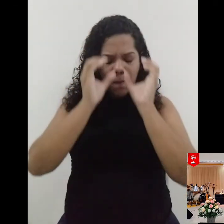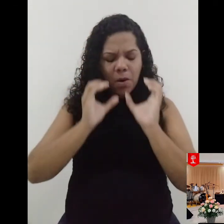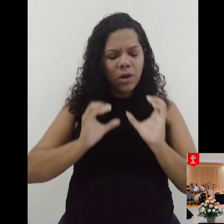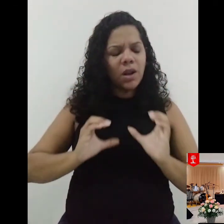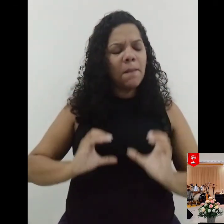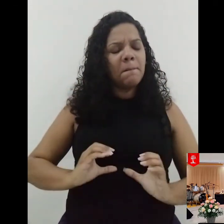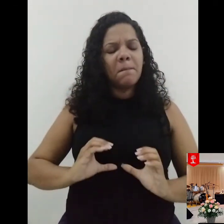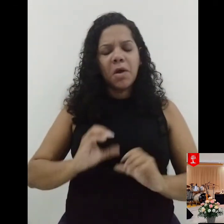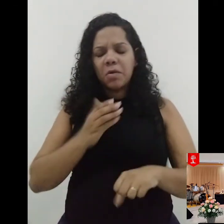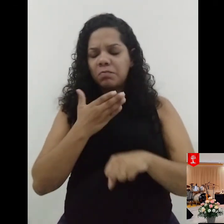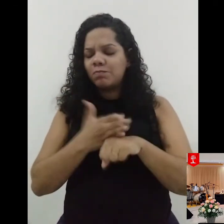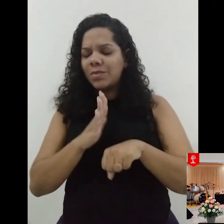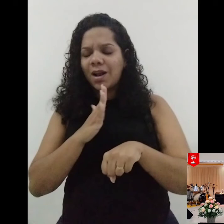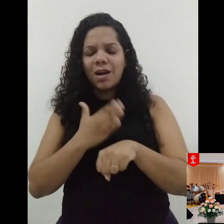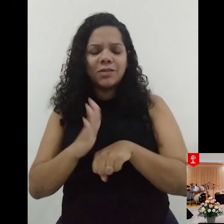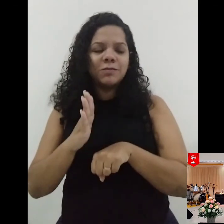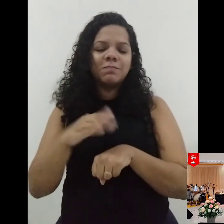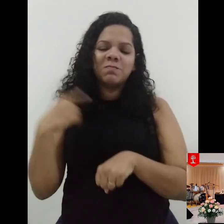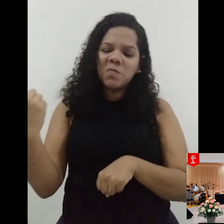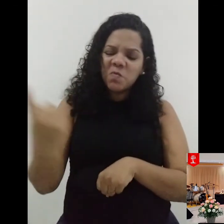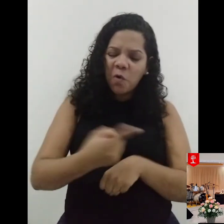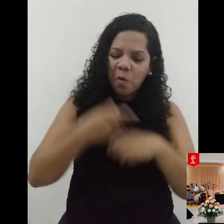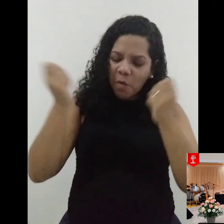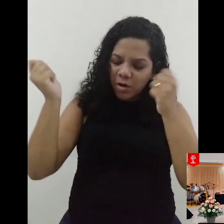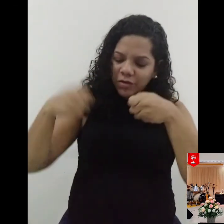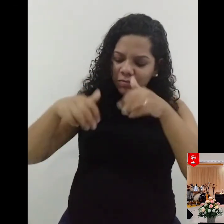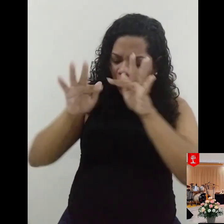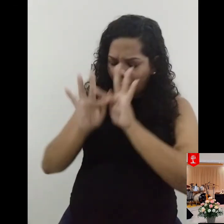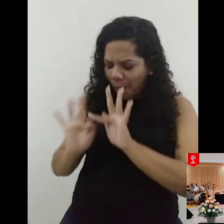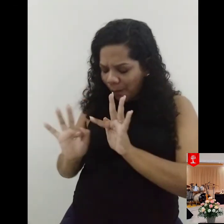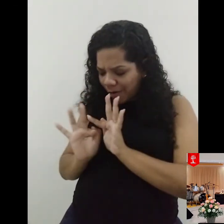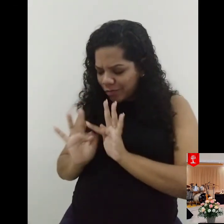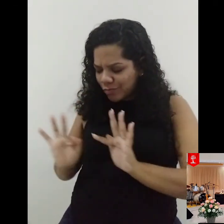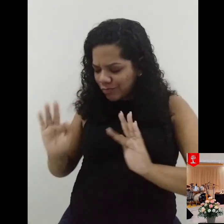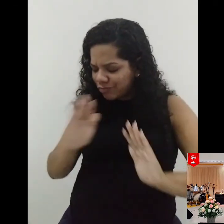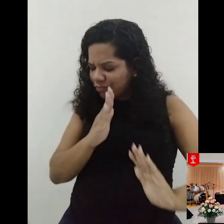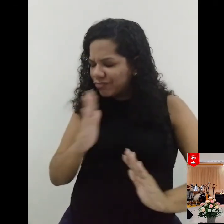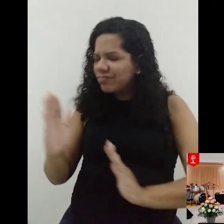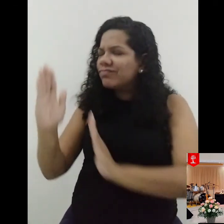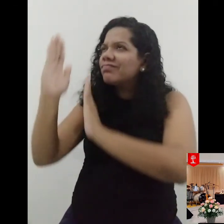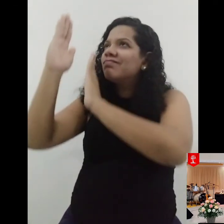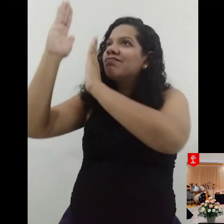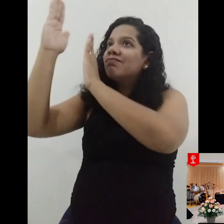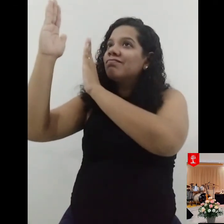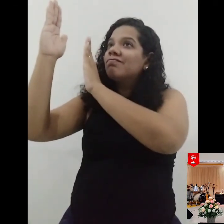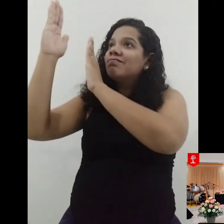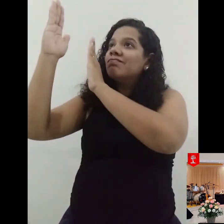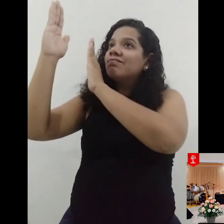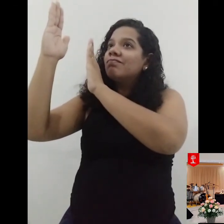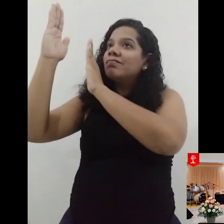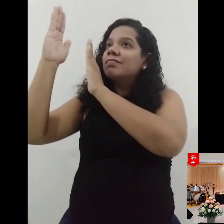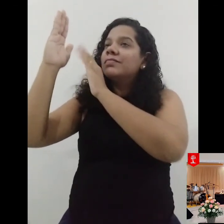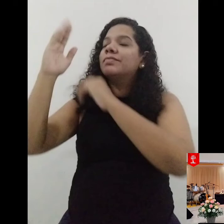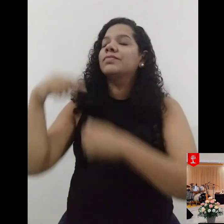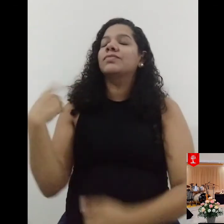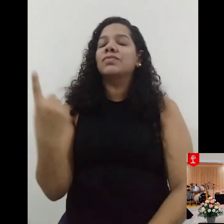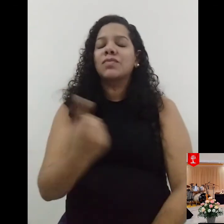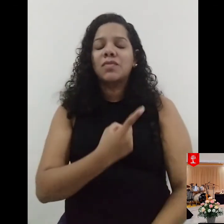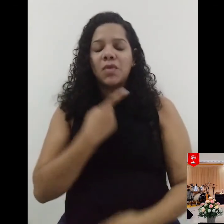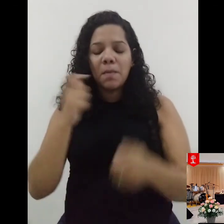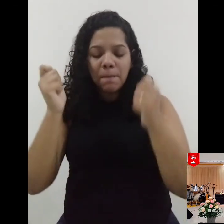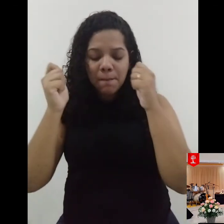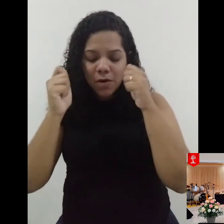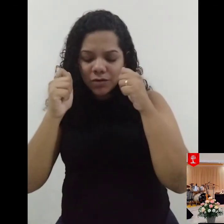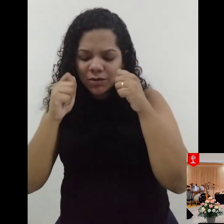Tua vontade, nos moldarmos, nos adequarmos a ela. Venha nos perdoar e transformar